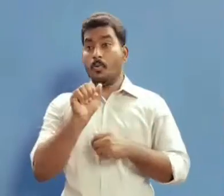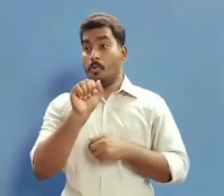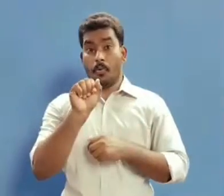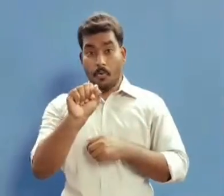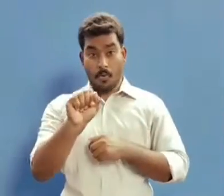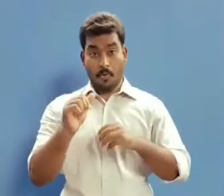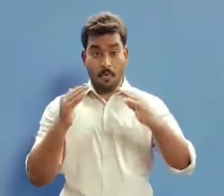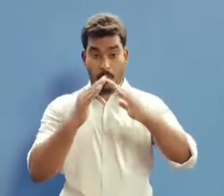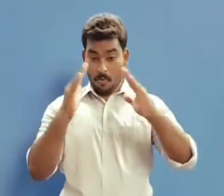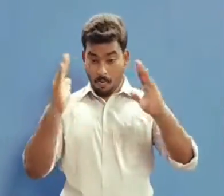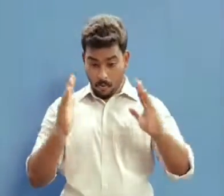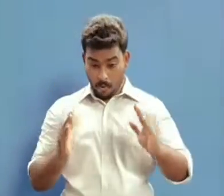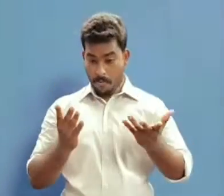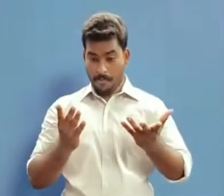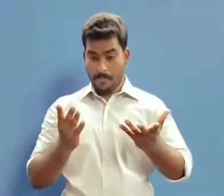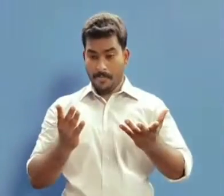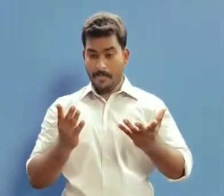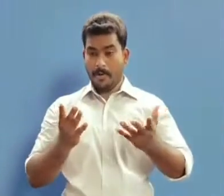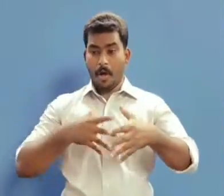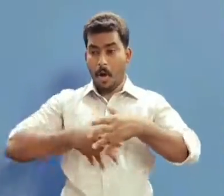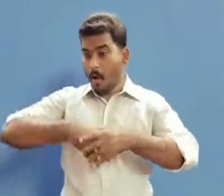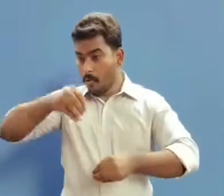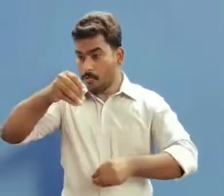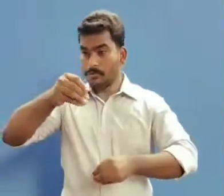അനാവശ്യ യാത്രകൾ ഒഴിവാക്കുക,